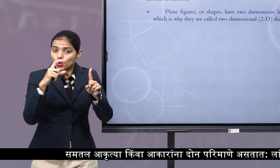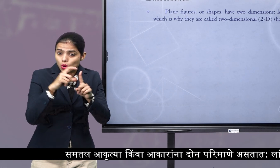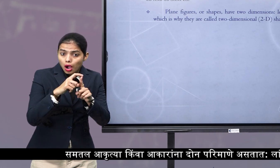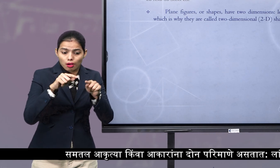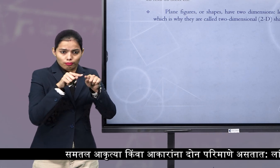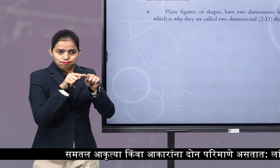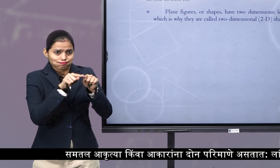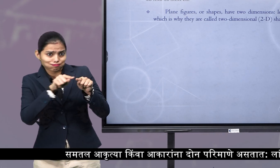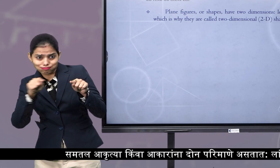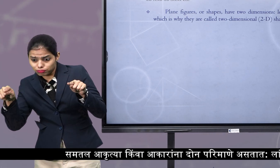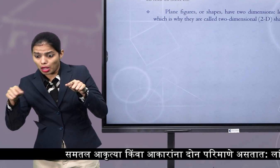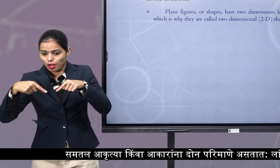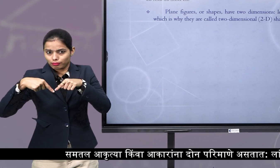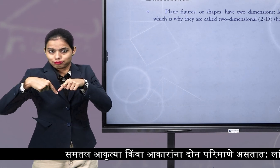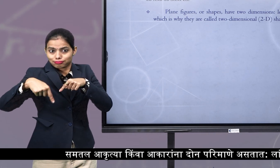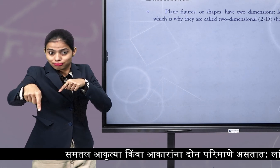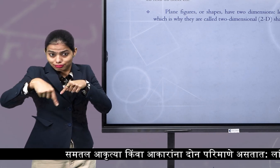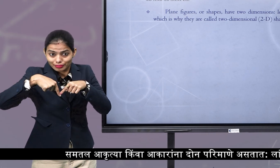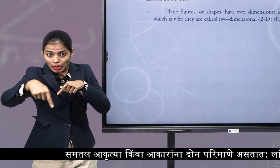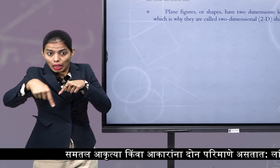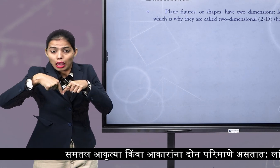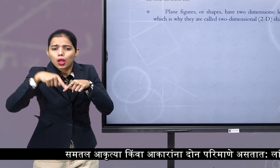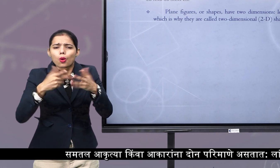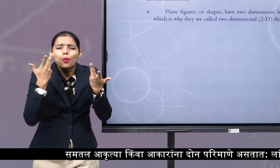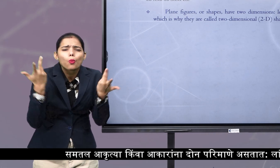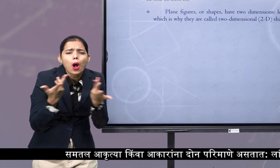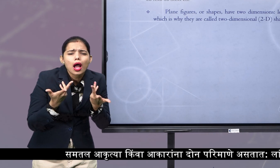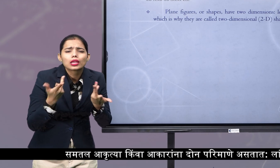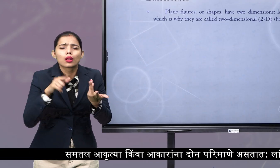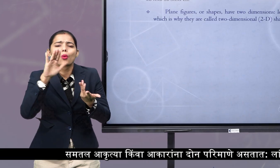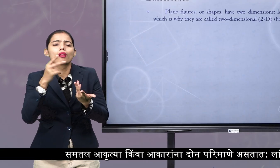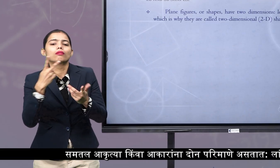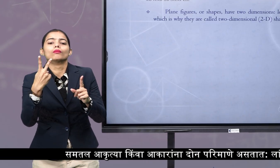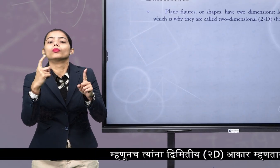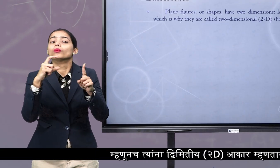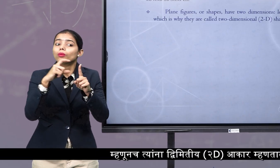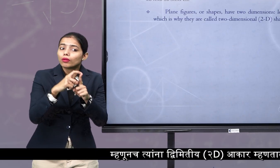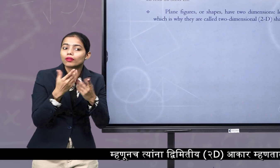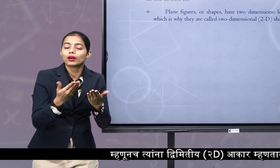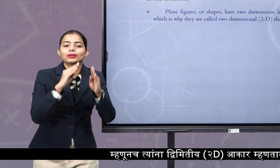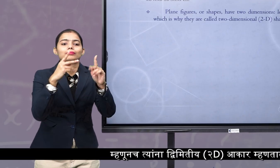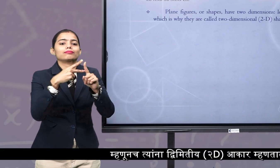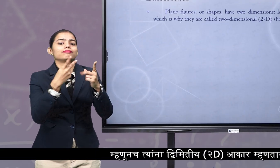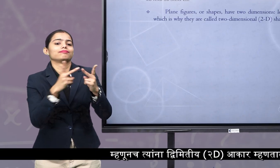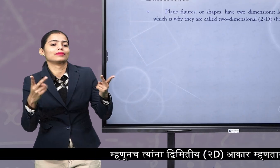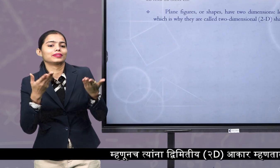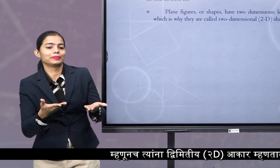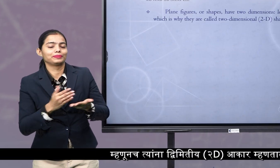2 परिमाणे असतात, लांबी आणि रुंदी. म्हणूनच त्यांना द्विमितीय